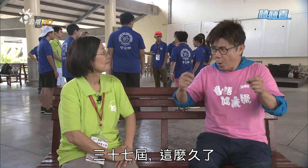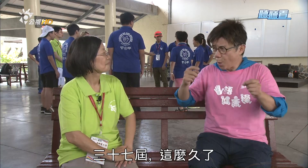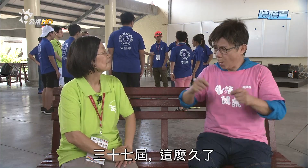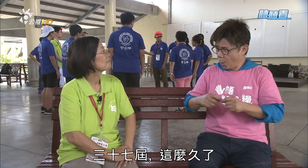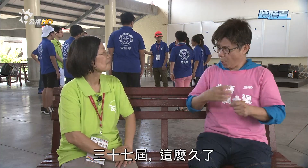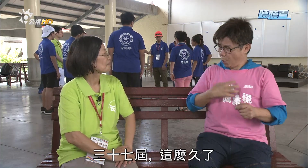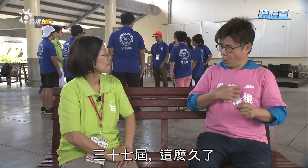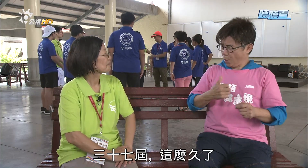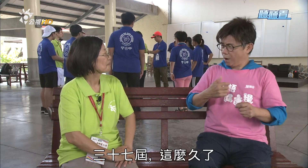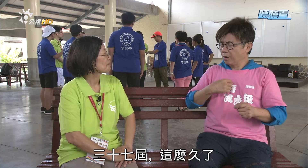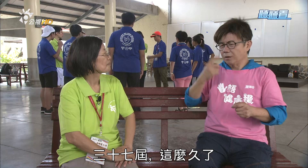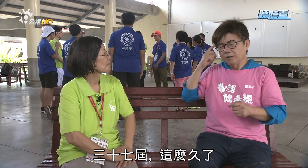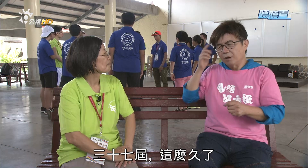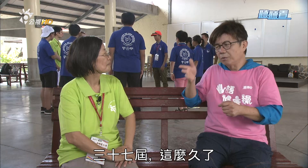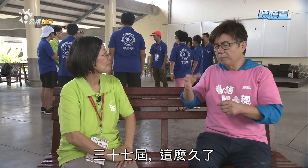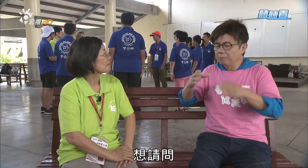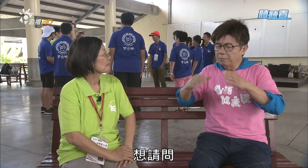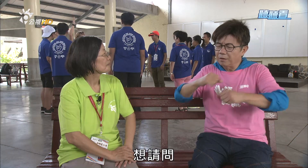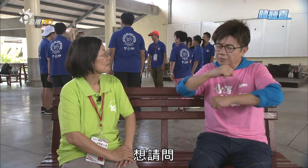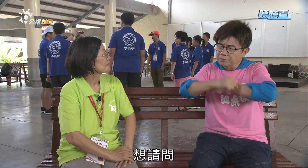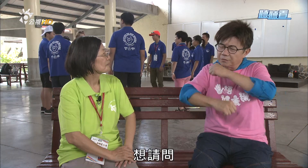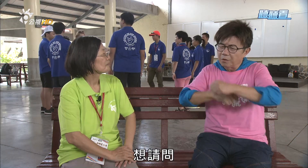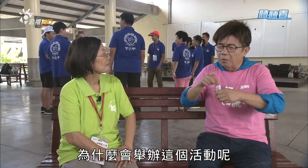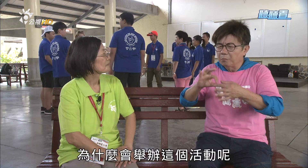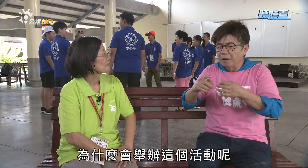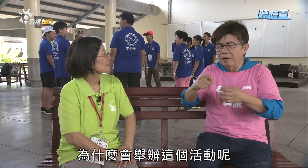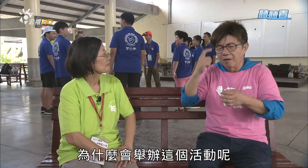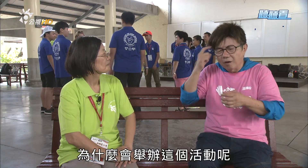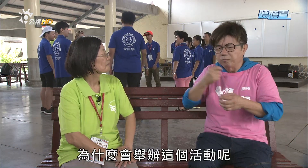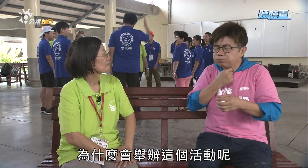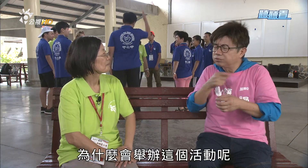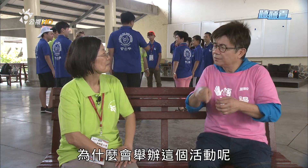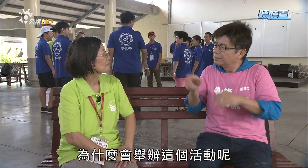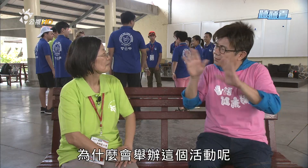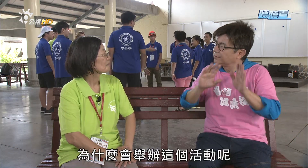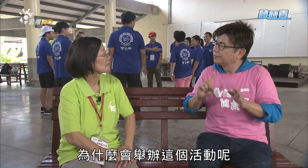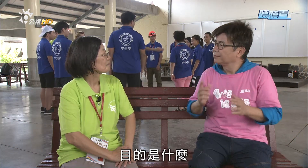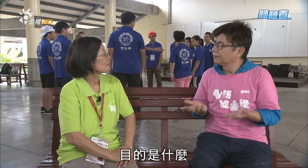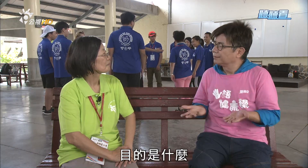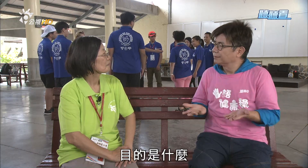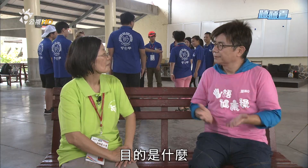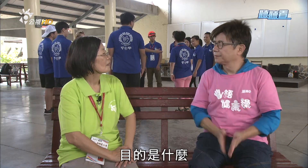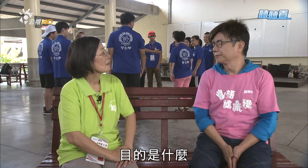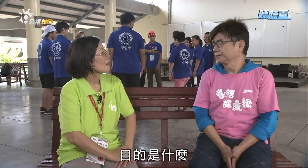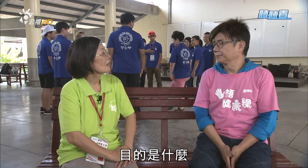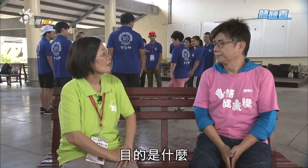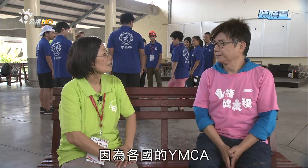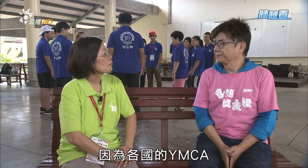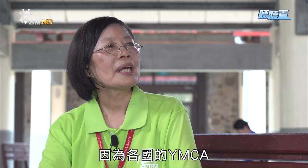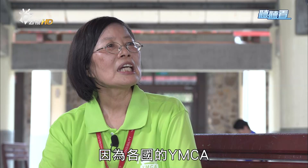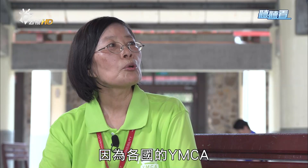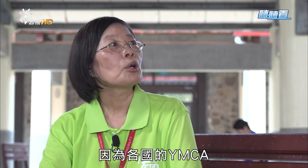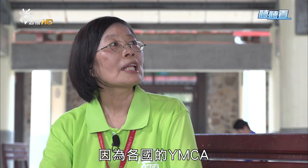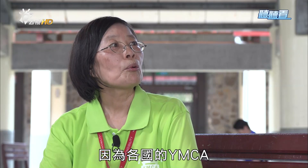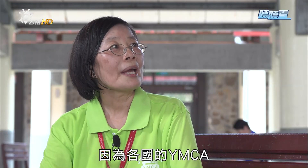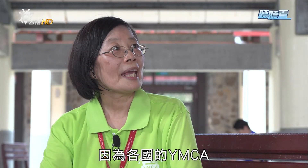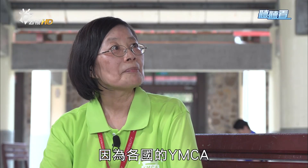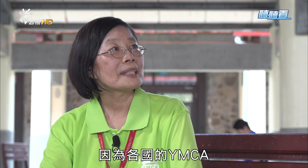久了。想请问为什么会举办这个活动呢？目的是什么？ 因为各国的